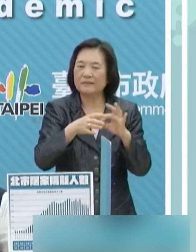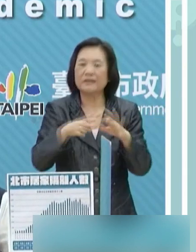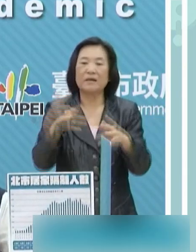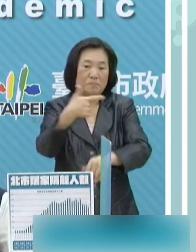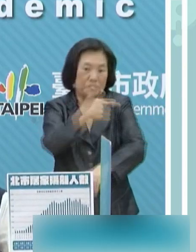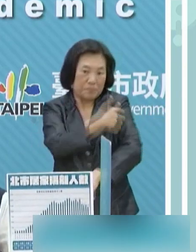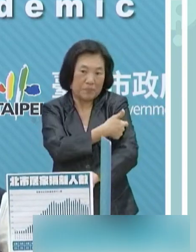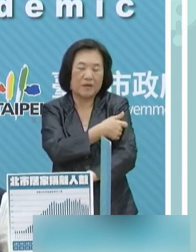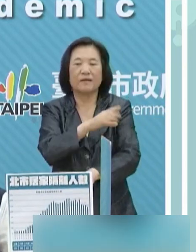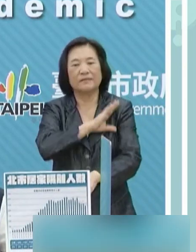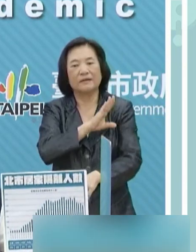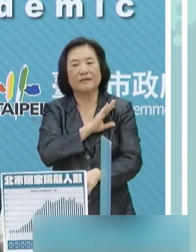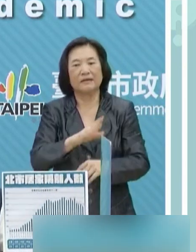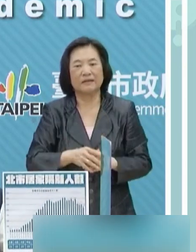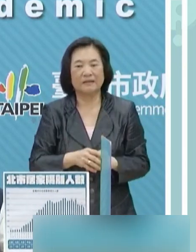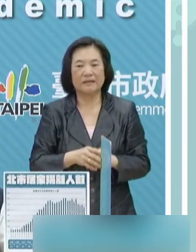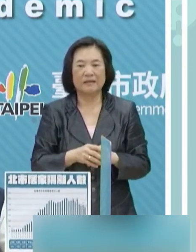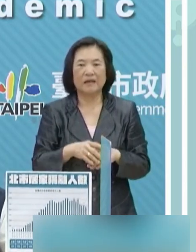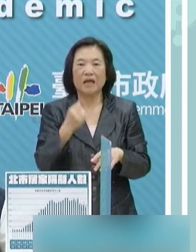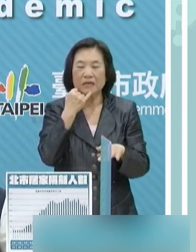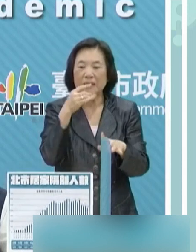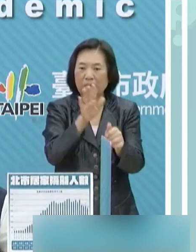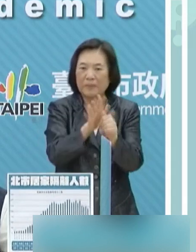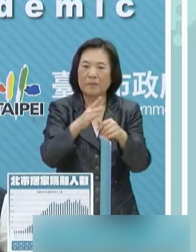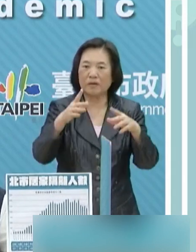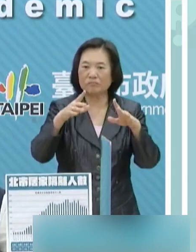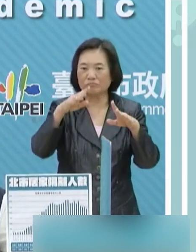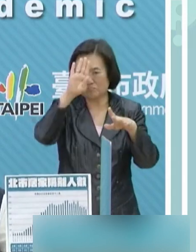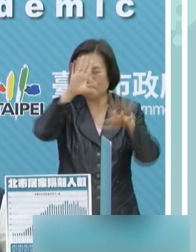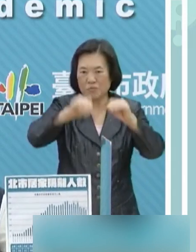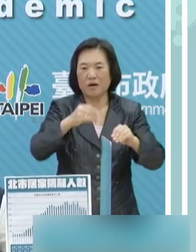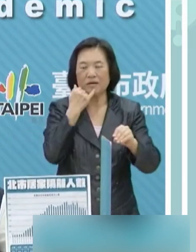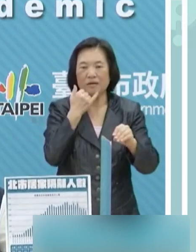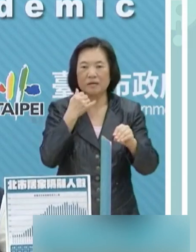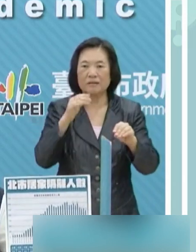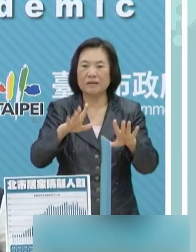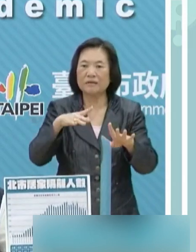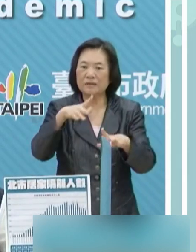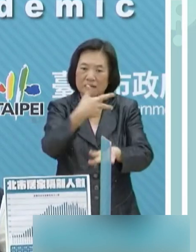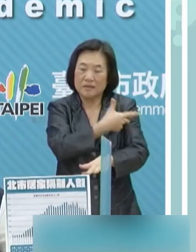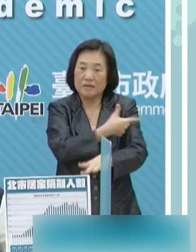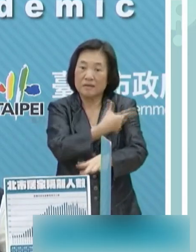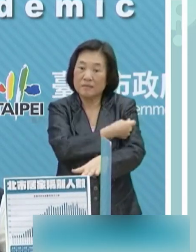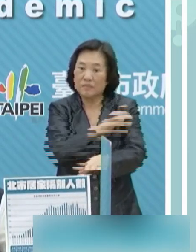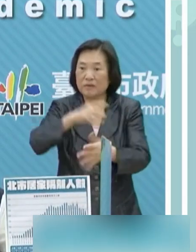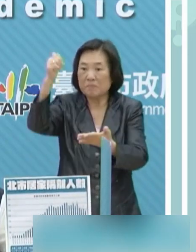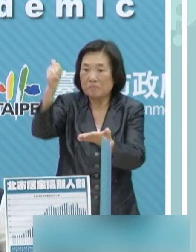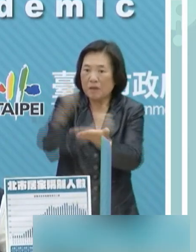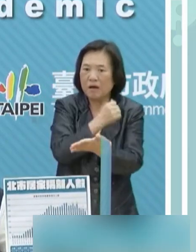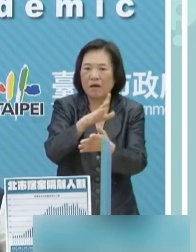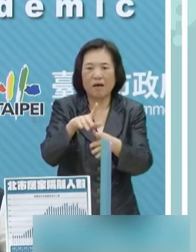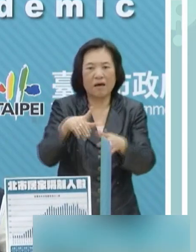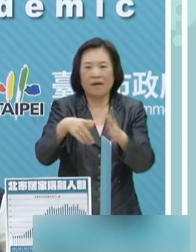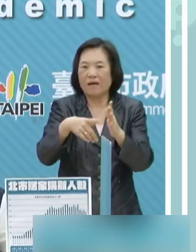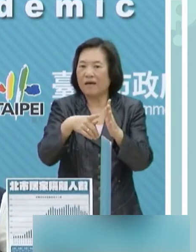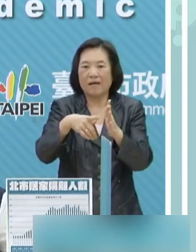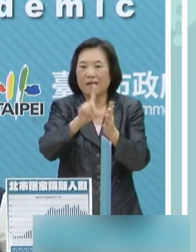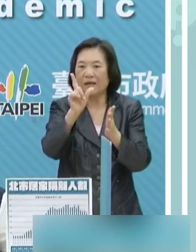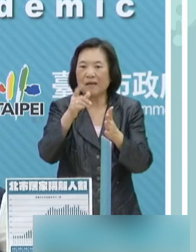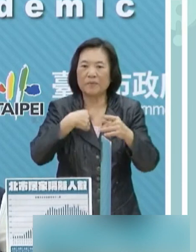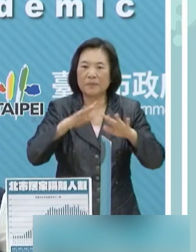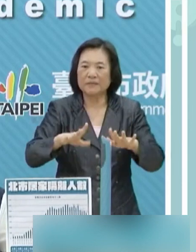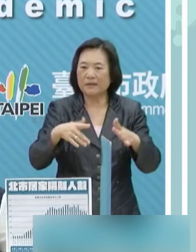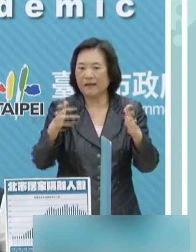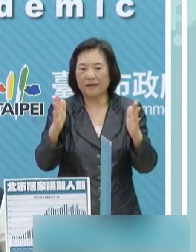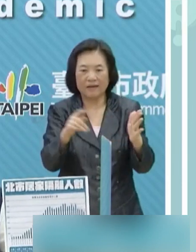知道哈，居家隔离的这种人数就减少一点。所以，当我们开始在居家隔离人数开始在变